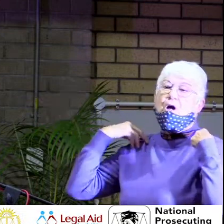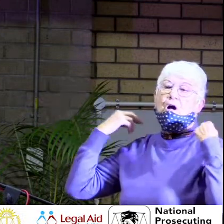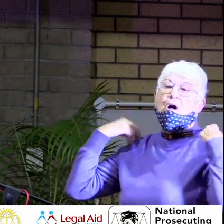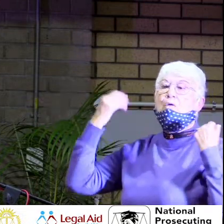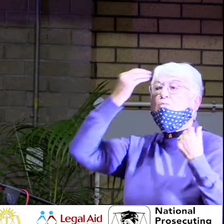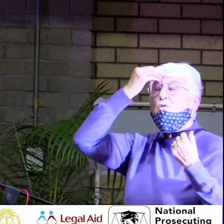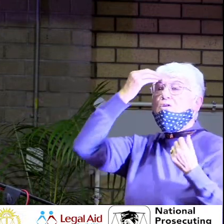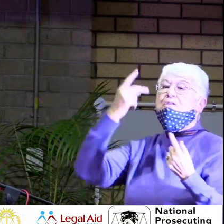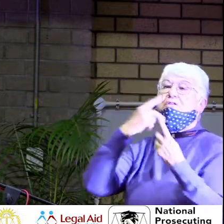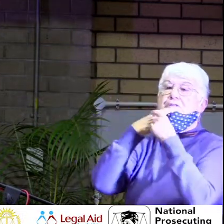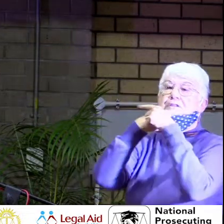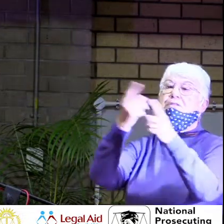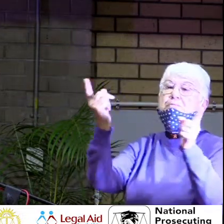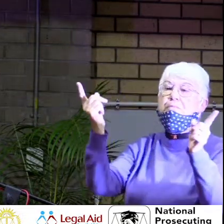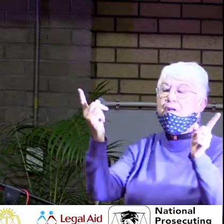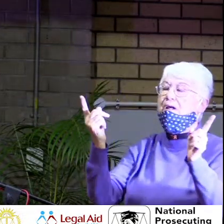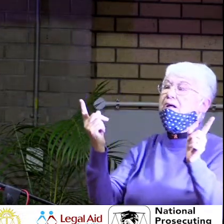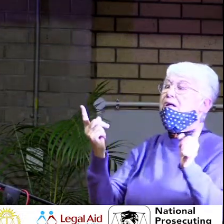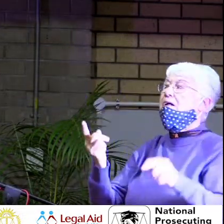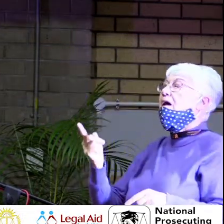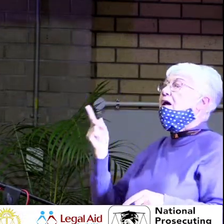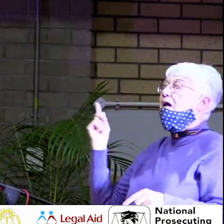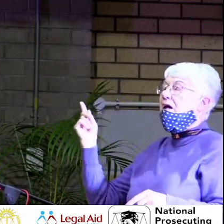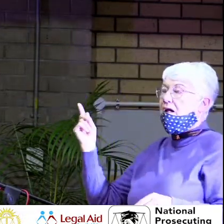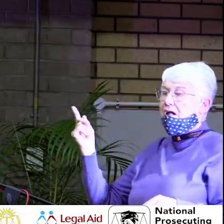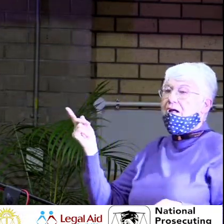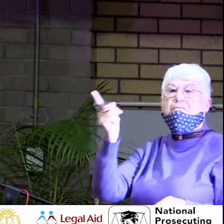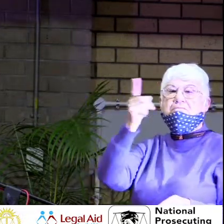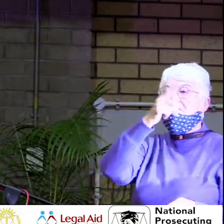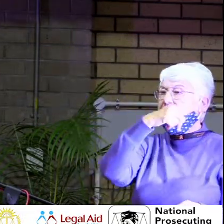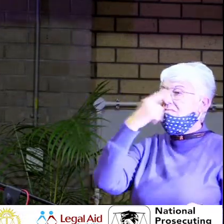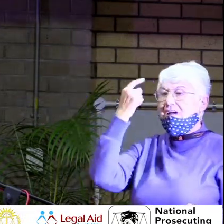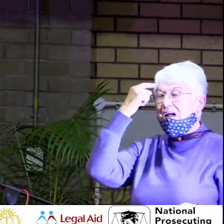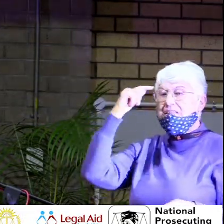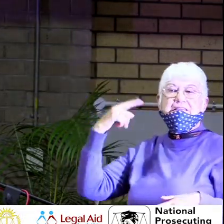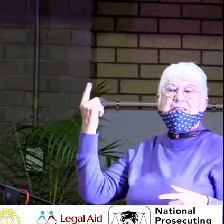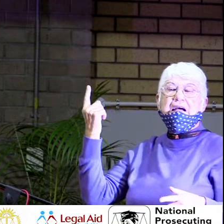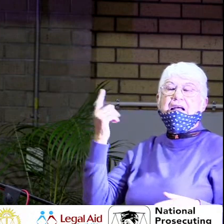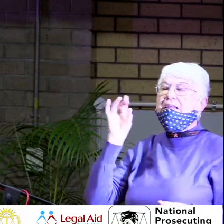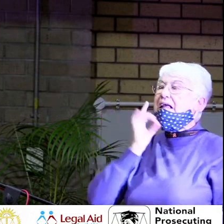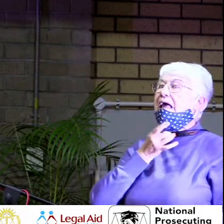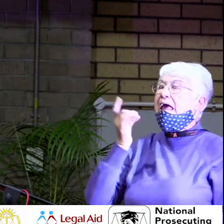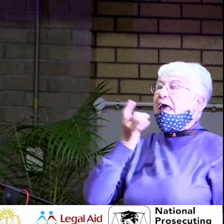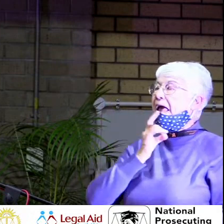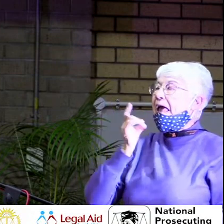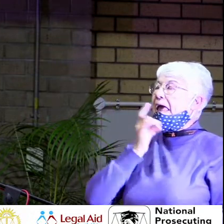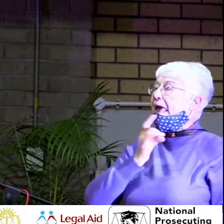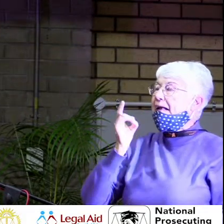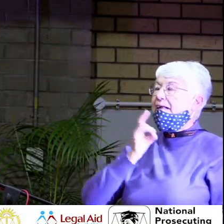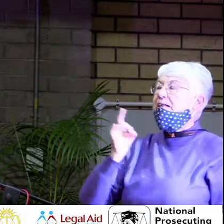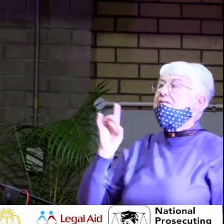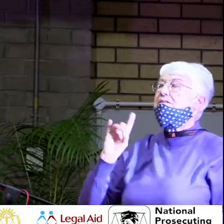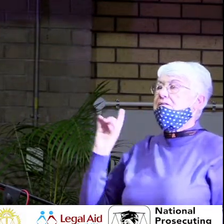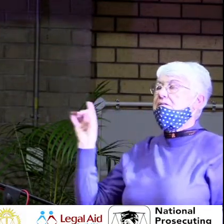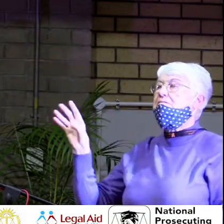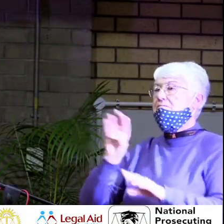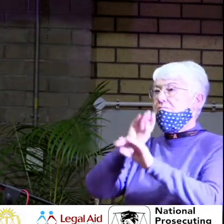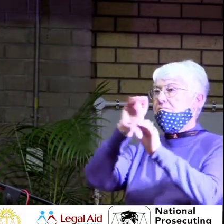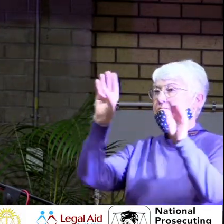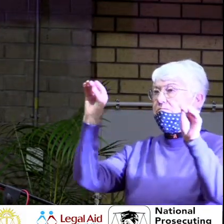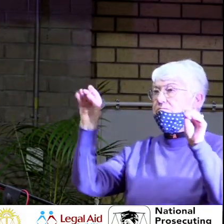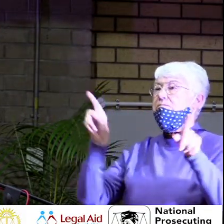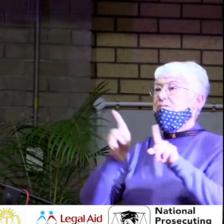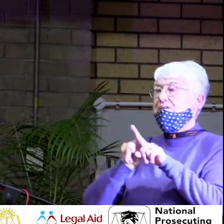Ubulela ke ngoku ngeli thuba alifumeneyo, uthi uyavuyisana afumane ithuba elifana neli kuba njenge